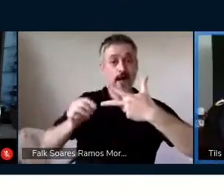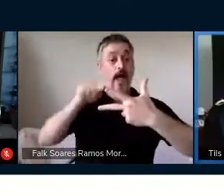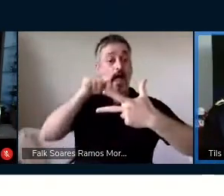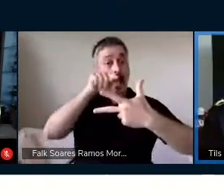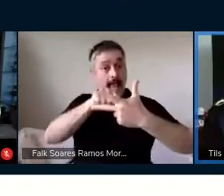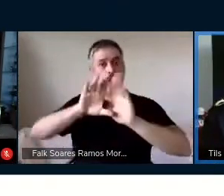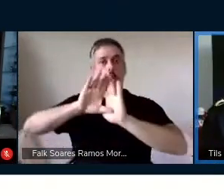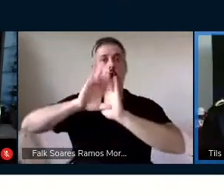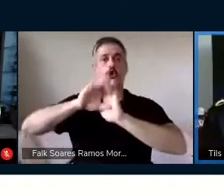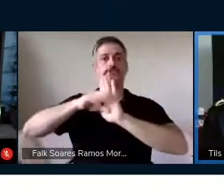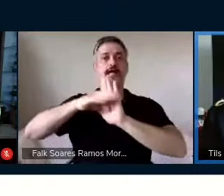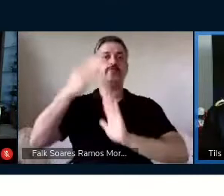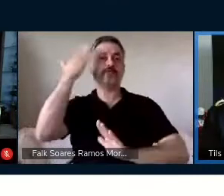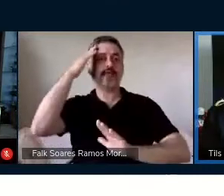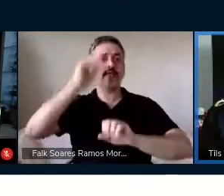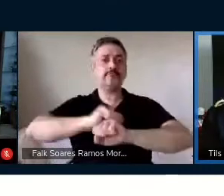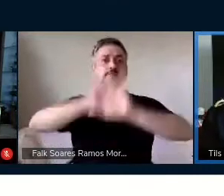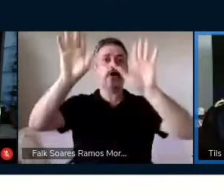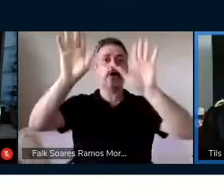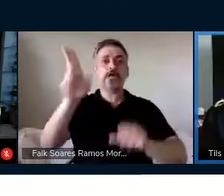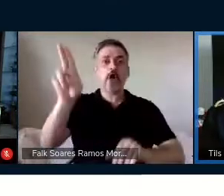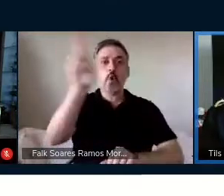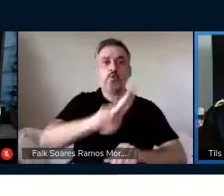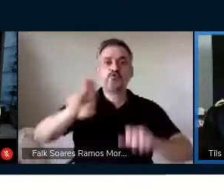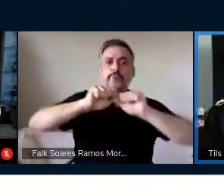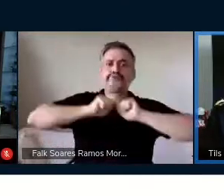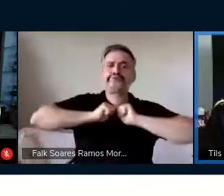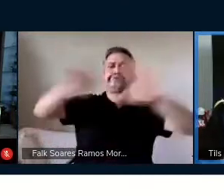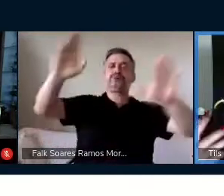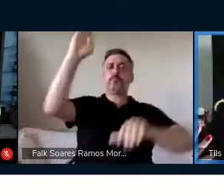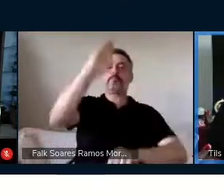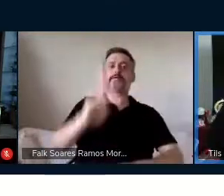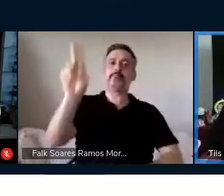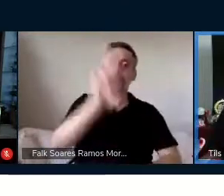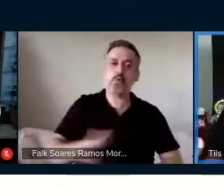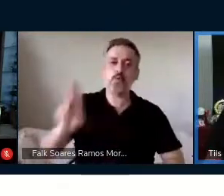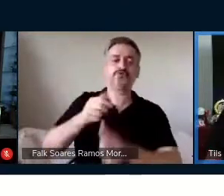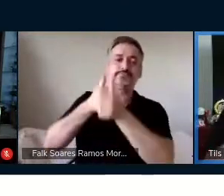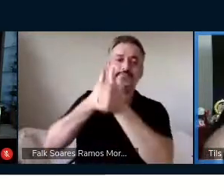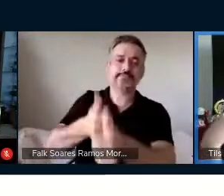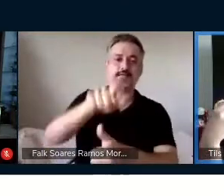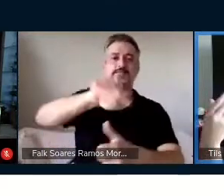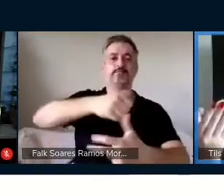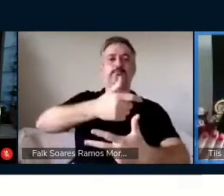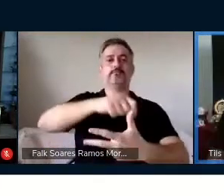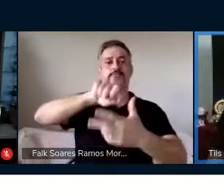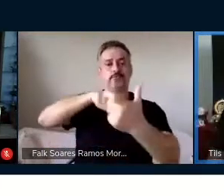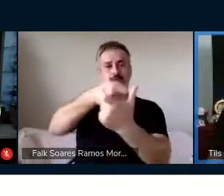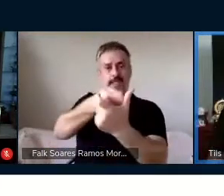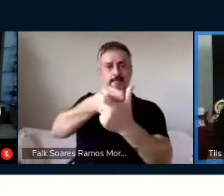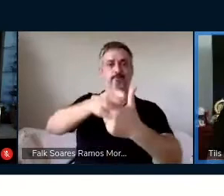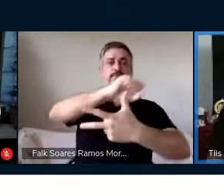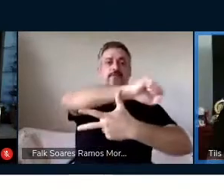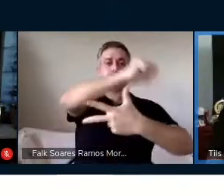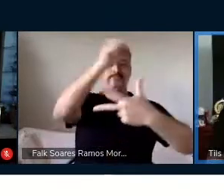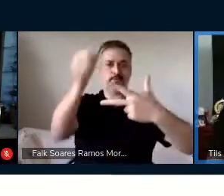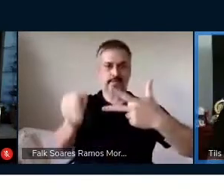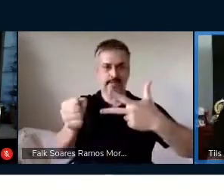legislativo e o poder judiciário, que ficou representado dessa forma. Então, conceitualmente, ele ficou